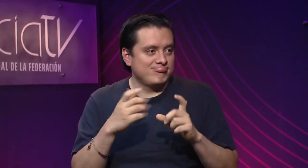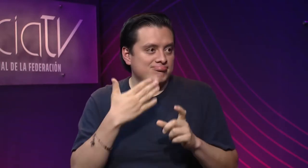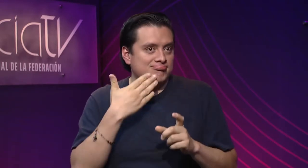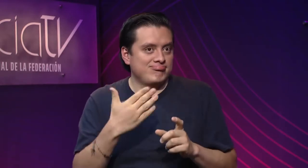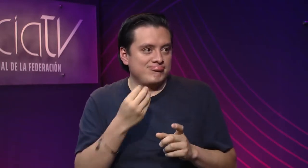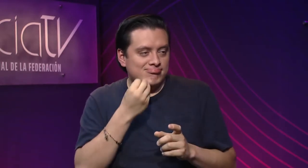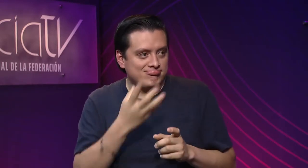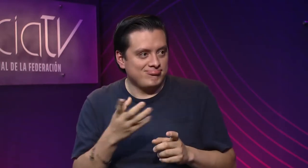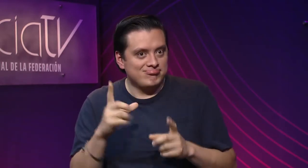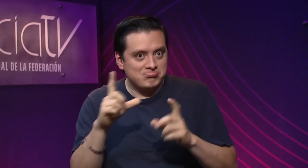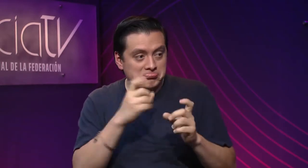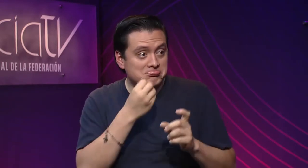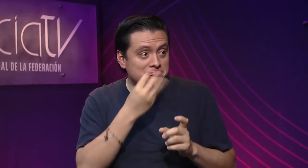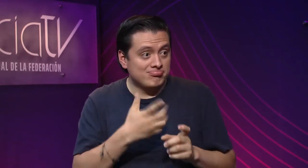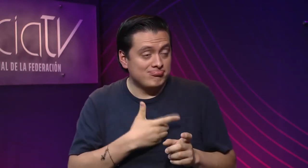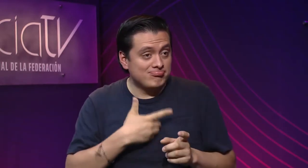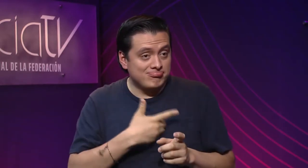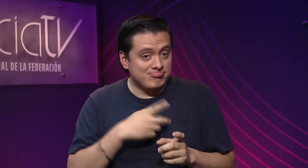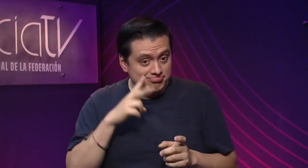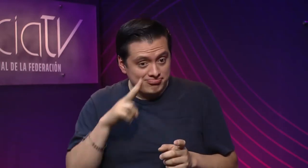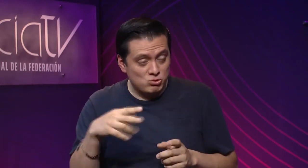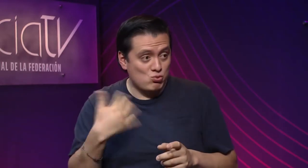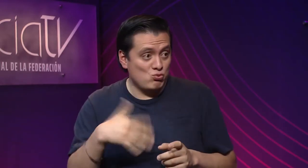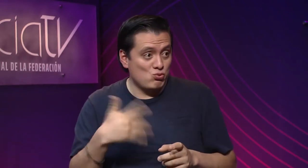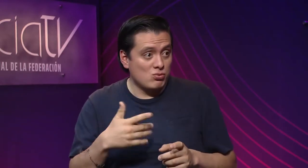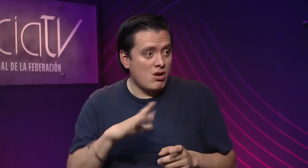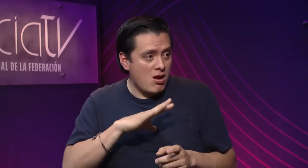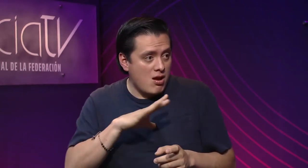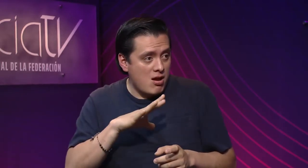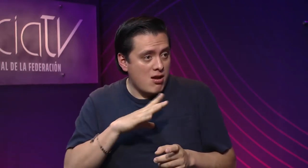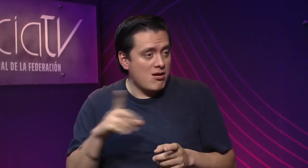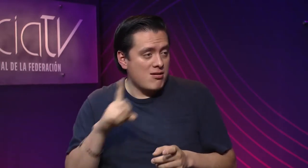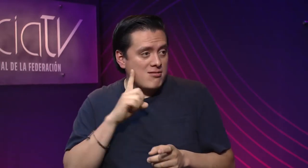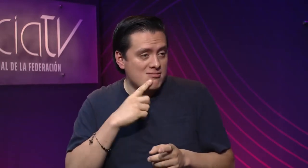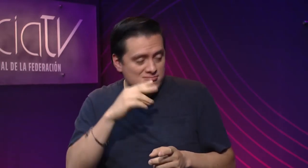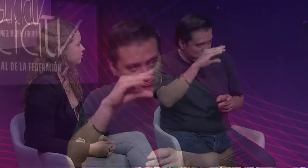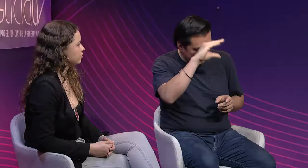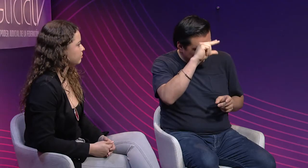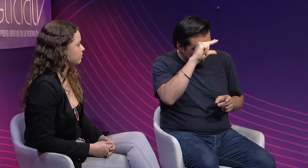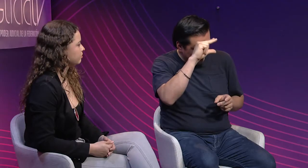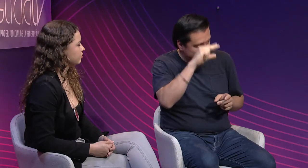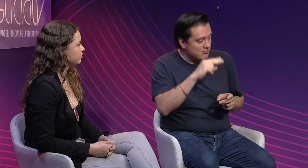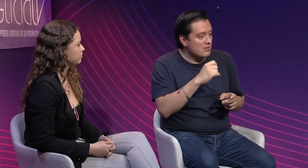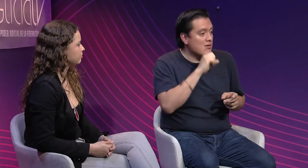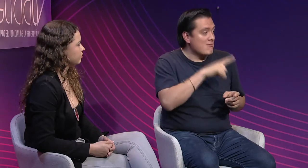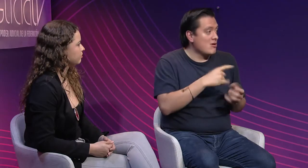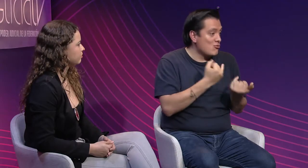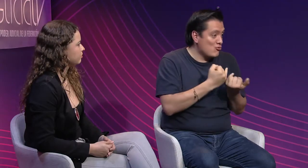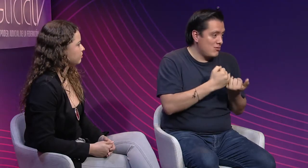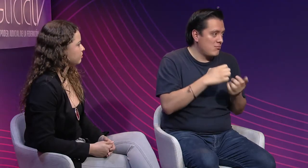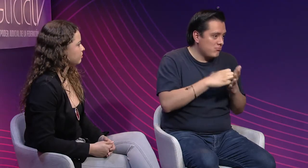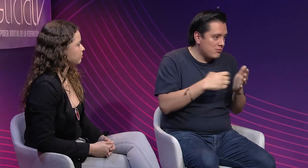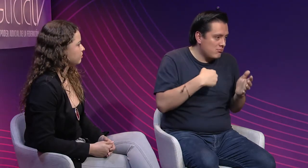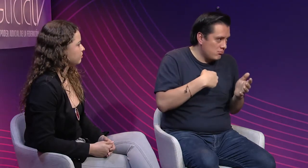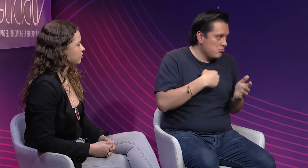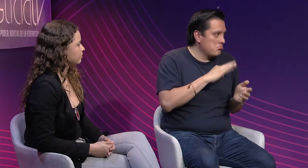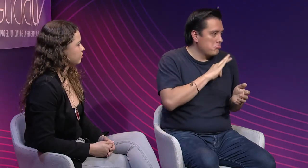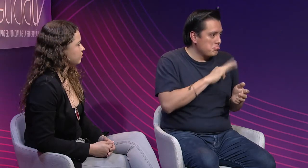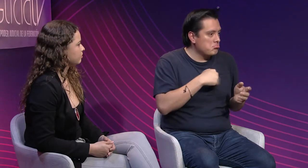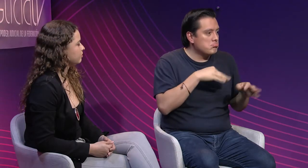ejemplo, en el caso de Marisol, su talento es ser fotógrafa y le gusta. Yo he visto su trabajo y es increíble, me gusta mucho. Además de toda